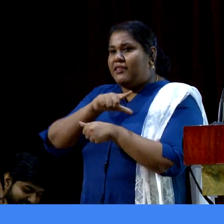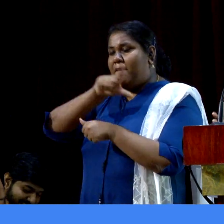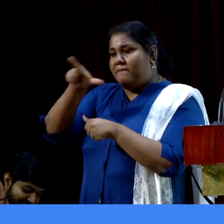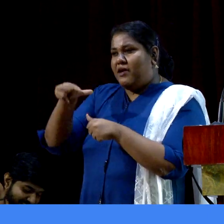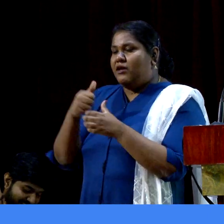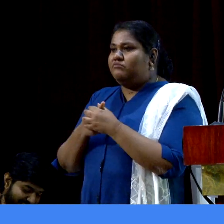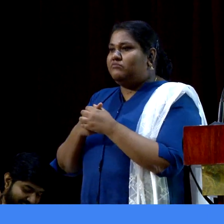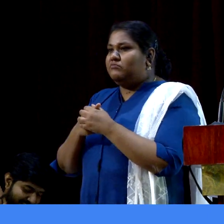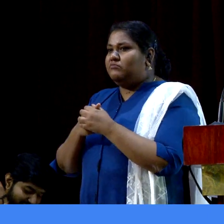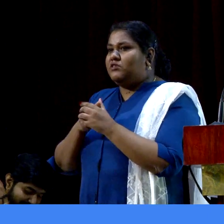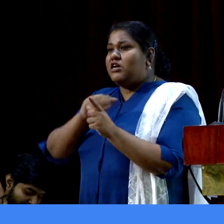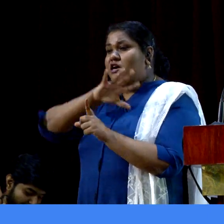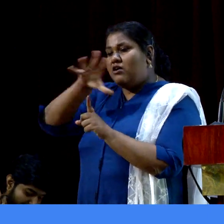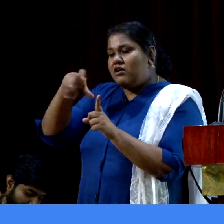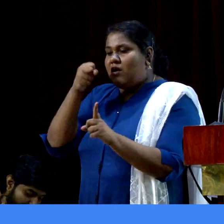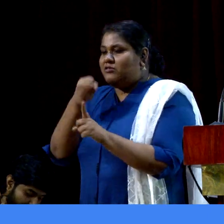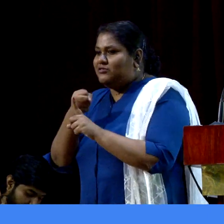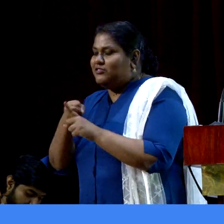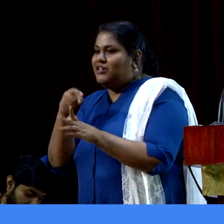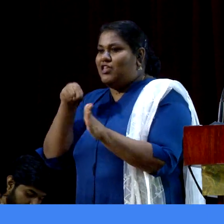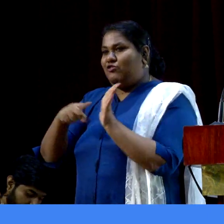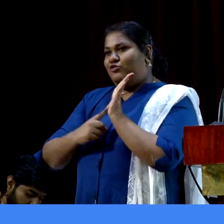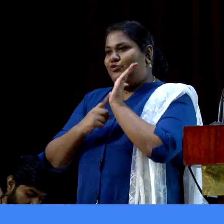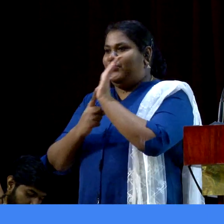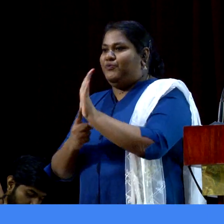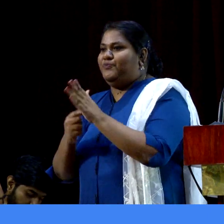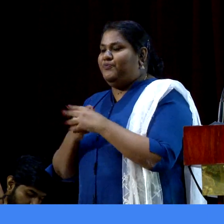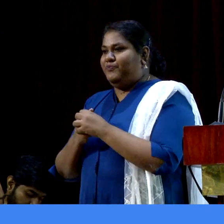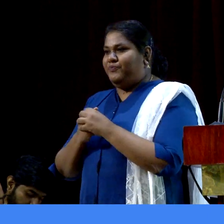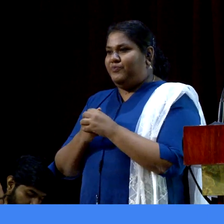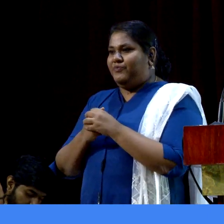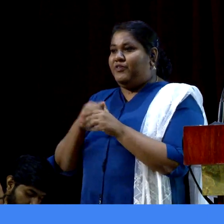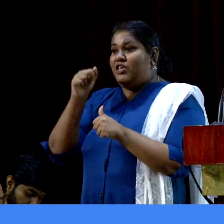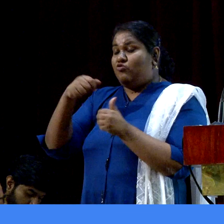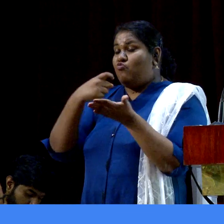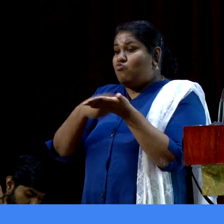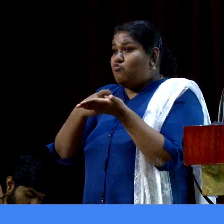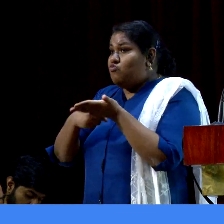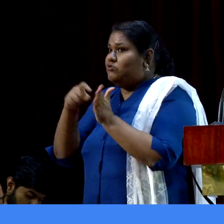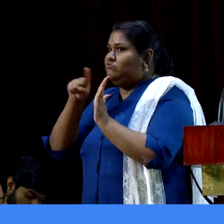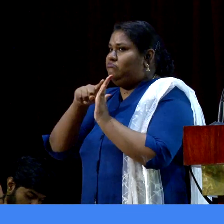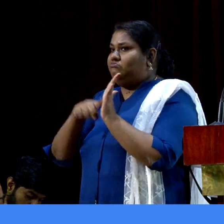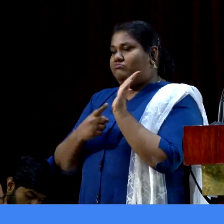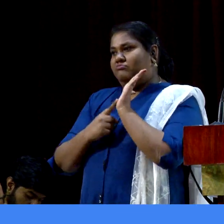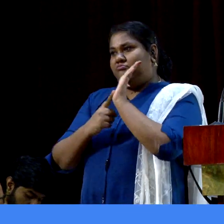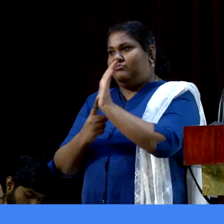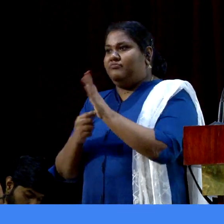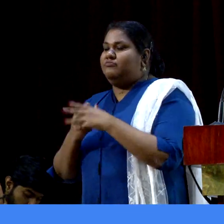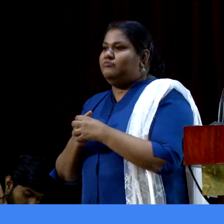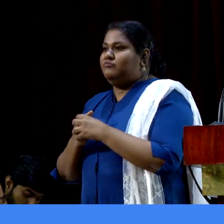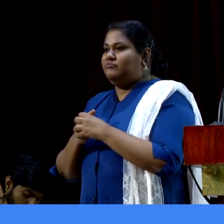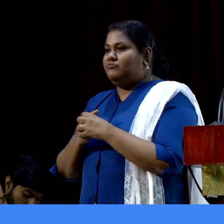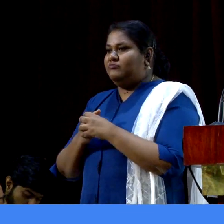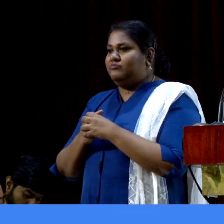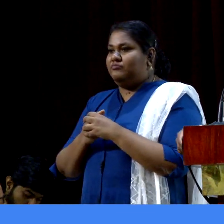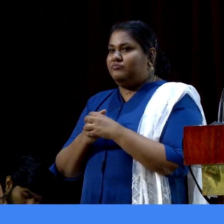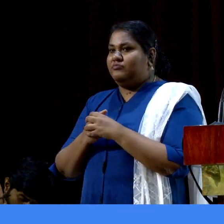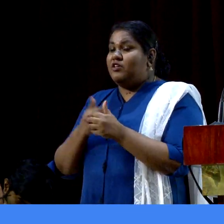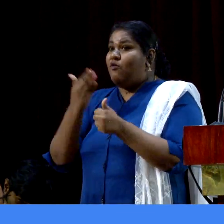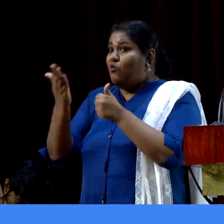பண்பாடு அத்தனையும் பின்னி பிணைந்திருக்கிறோம் நாம் என்ற உணவோடு இந்த சட்டங்கள் திட்டங்கள் என்று உருவாக்கப்பட்டிருக்கிறது. எனவே